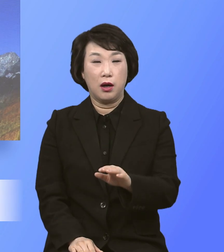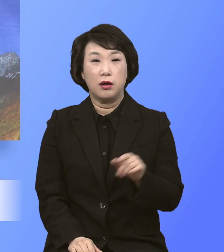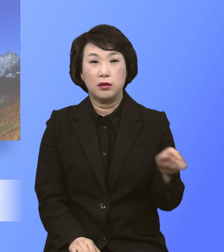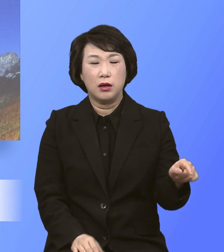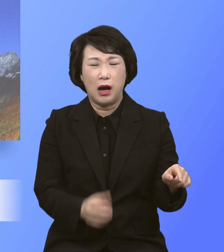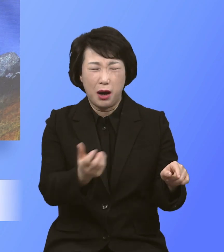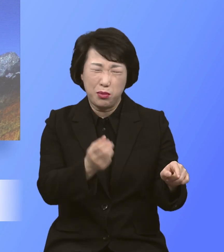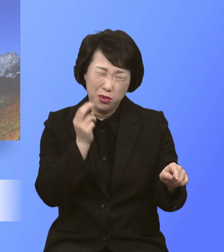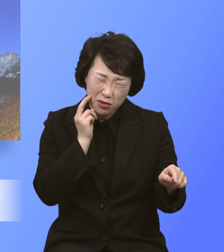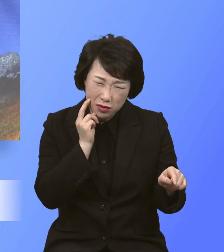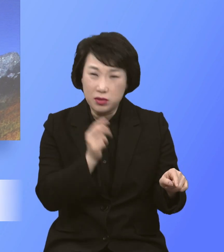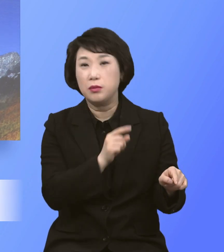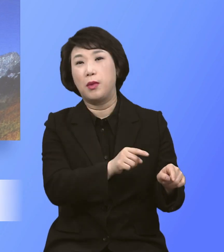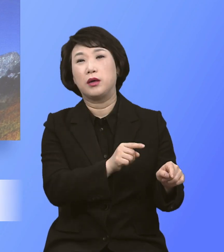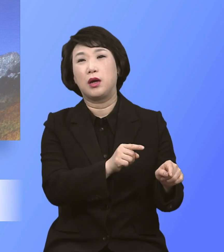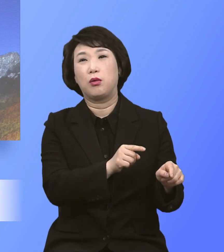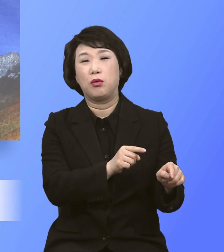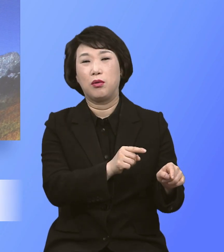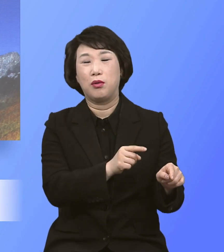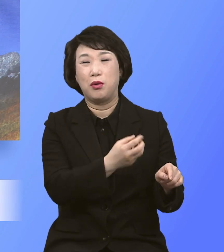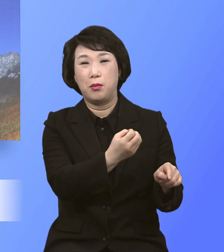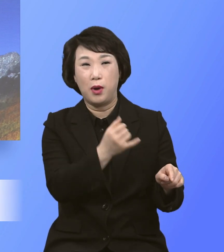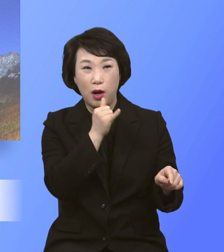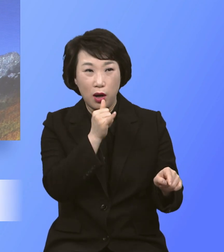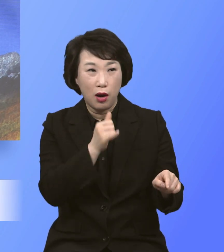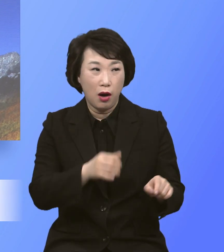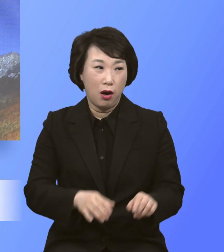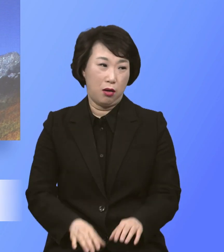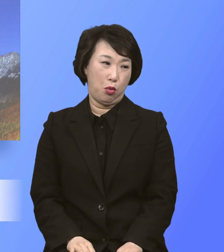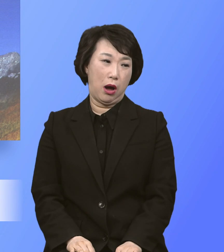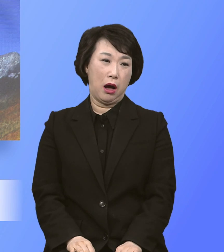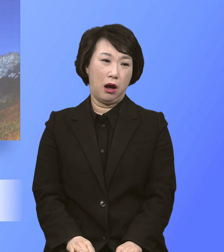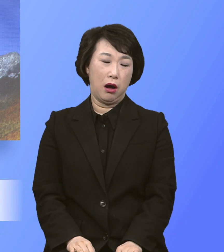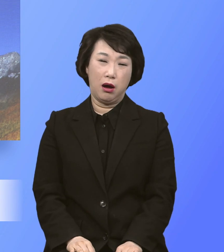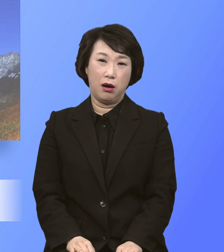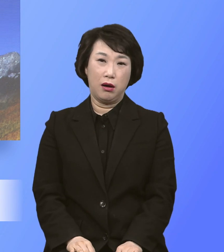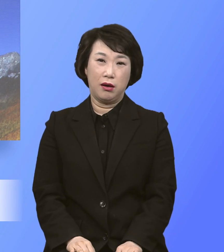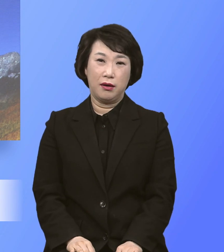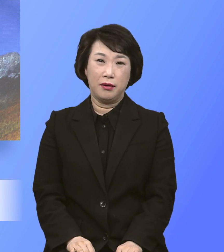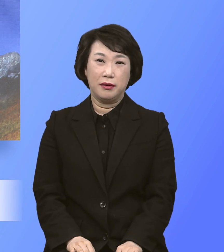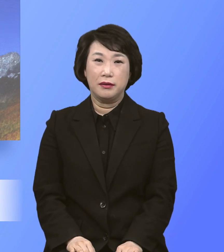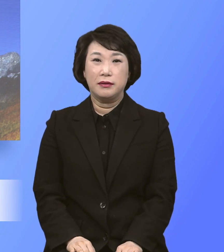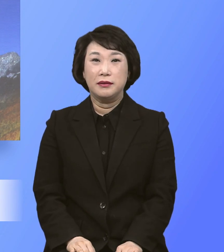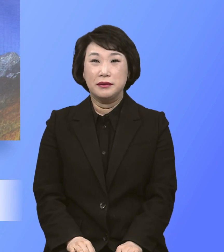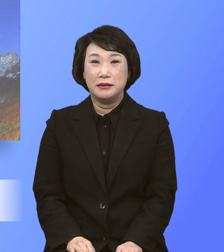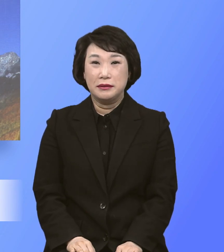저렇게 몹시 괴로운 것이구나, 중풍병.